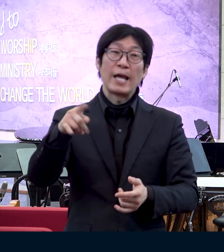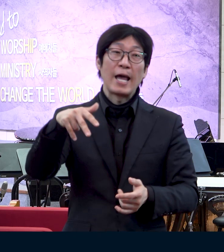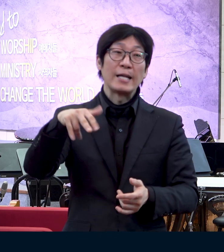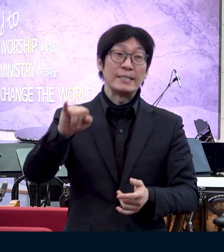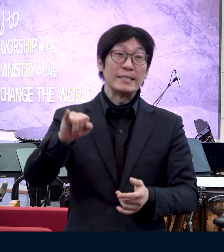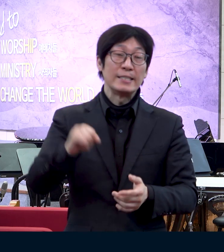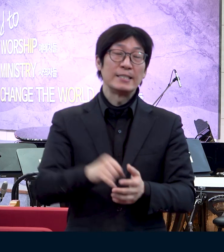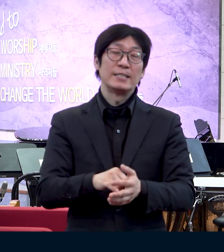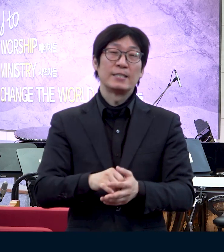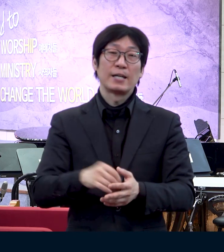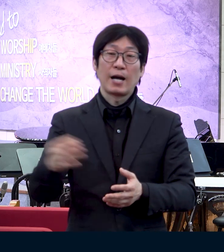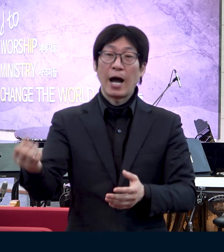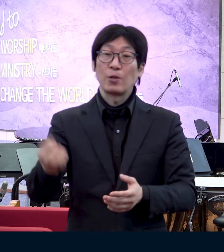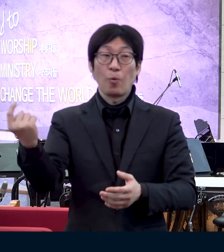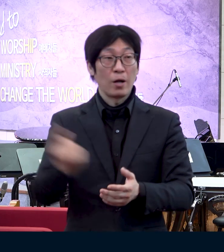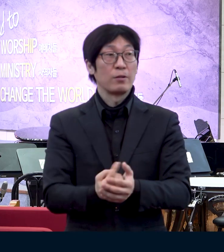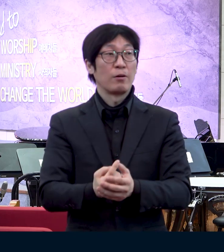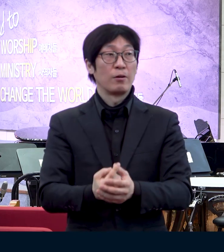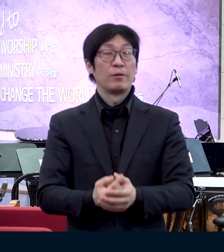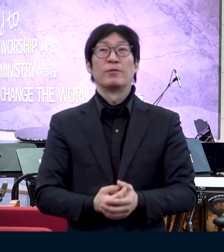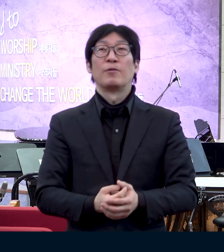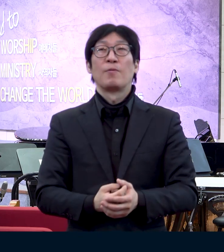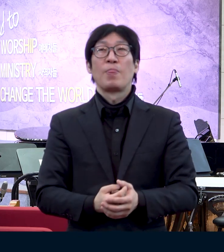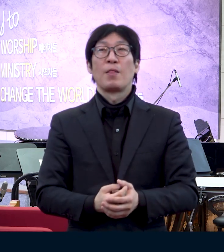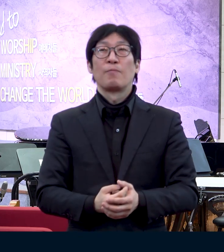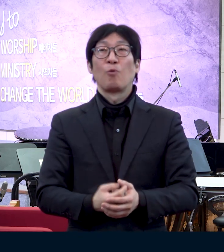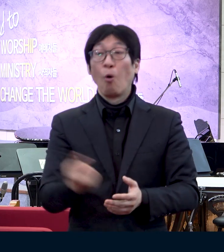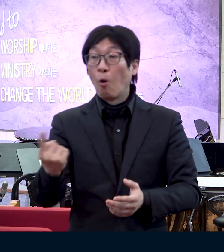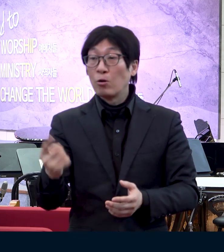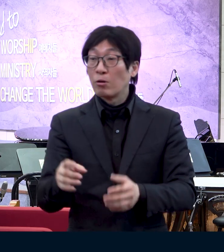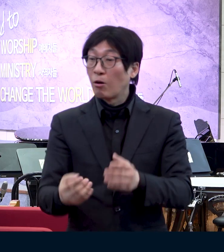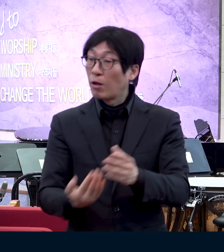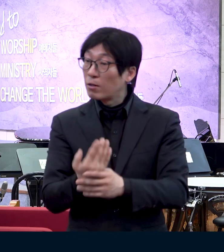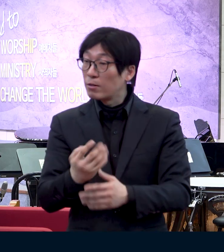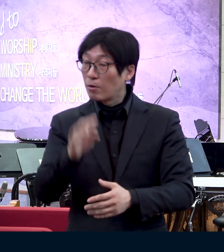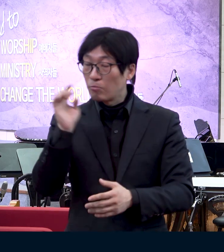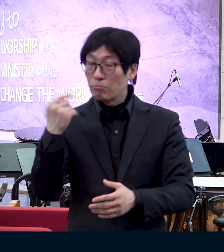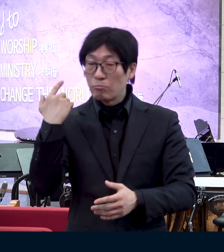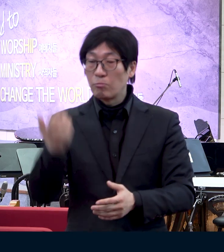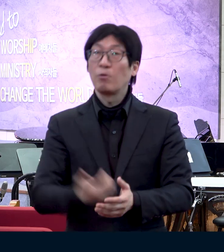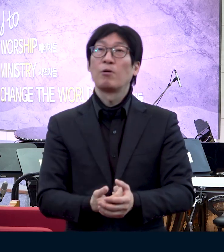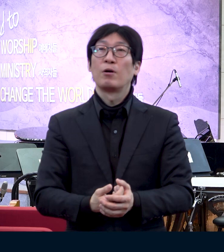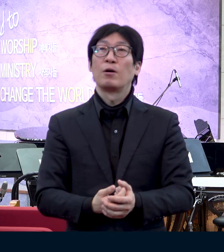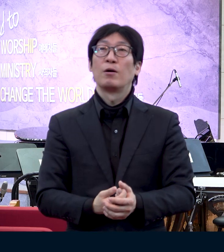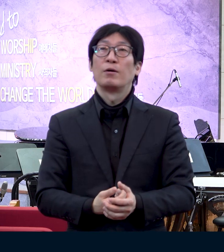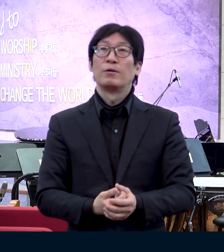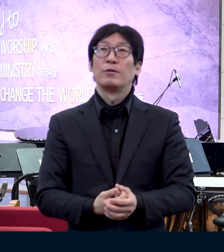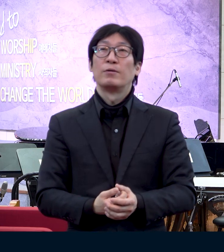왔어요. 이게 얘가 갖고 올 수 없는 소세지를 갖고 왔으니까 이게 뭐냐 그래가지고